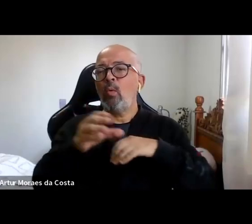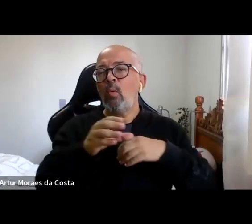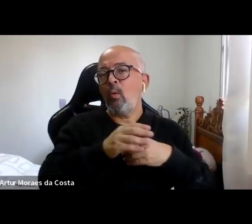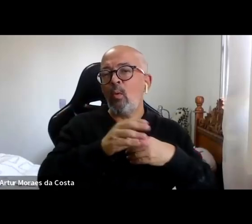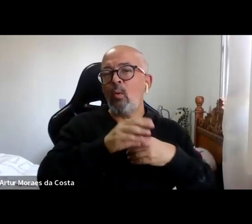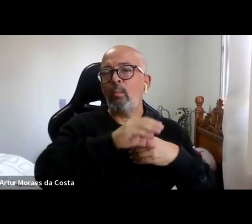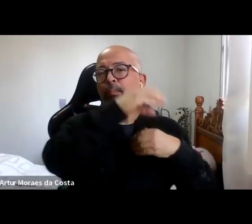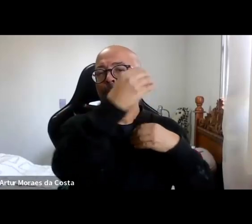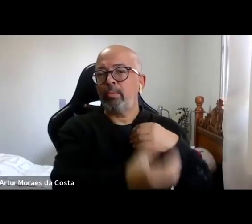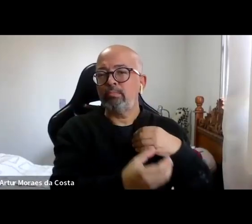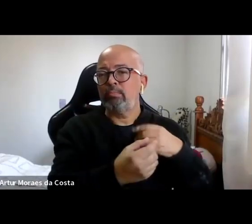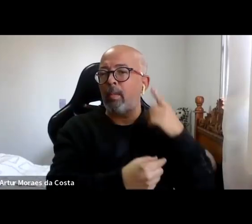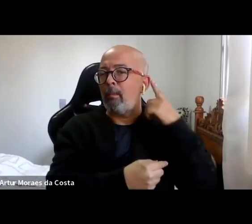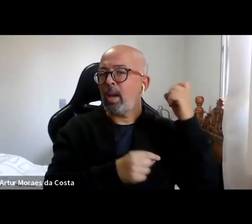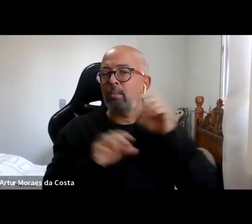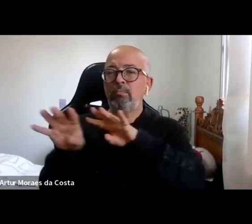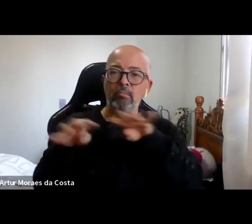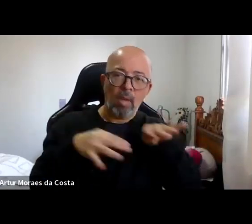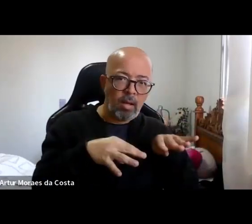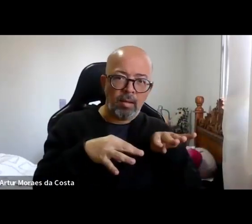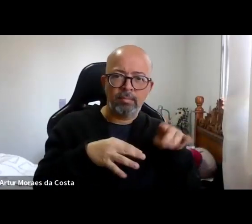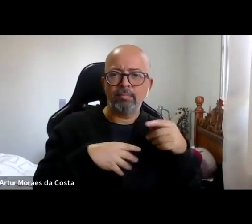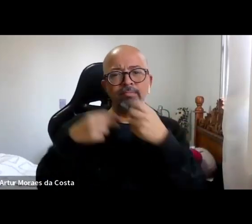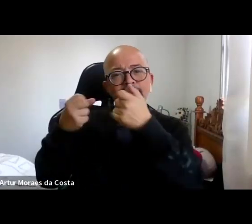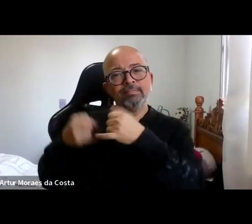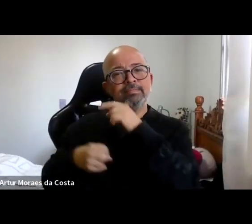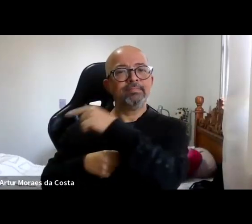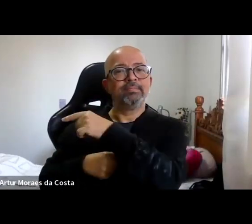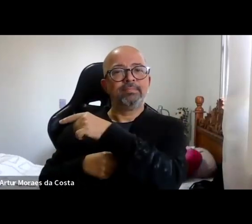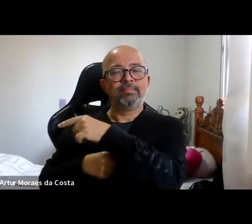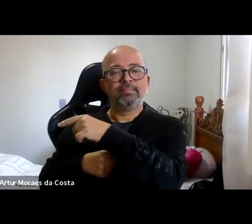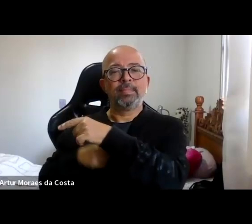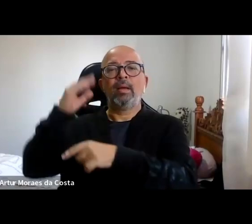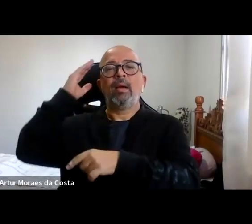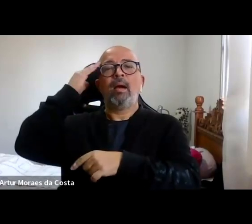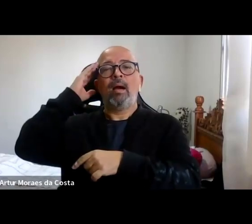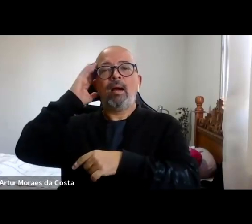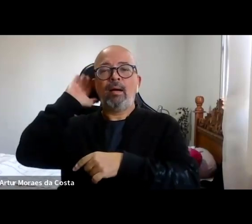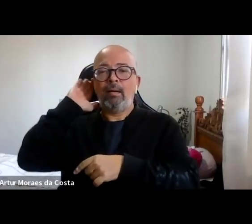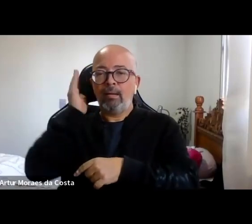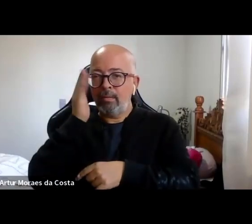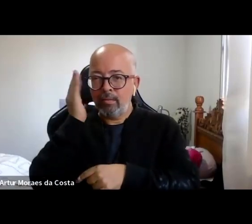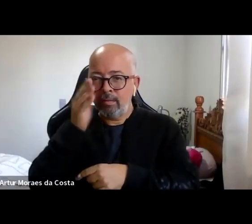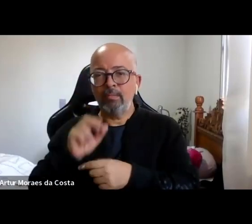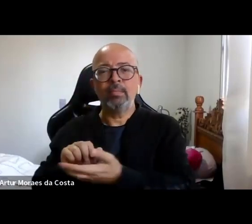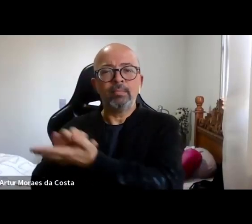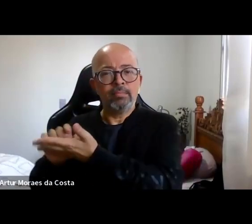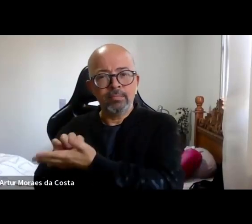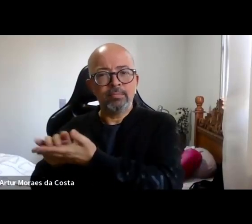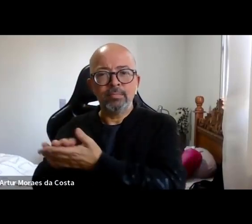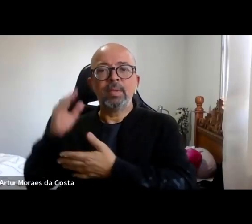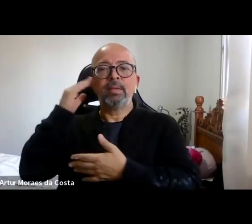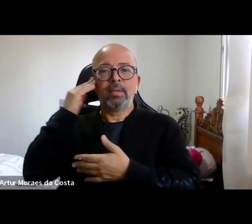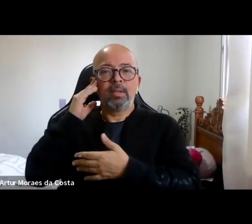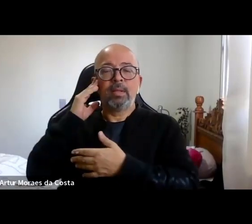estaba sucediendo es descripción sí eh Ahora cuando describo sonidos específicos que